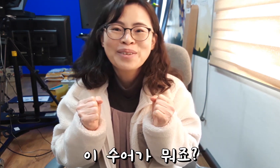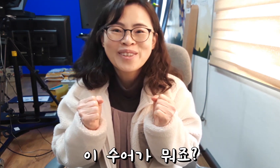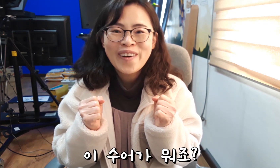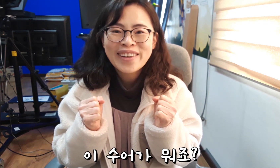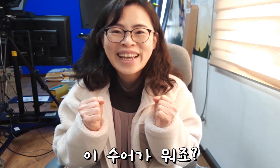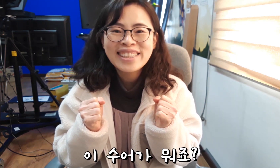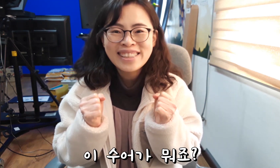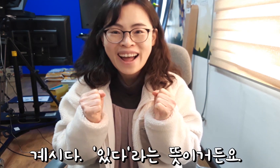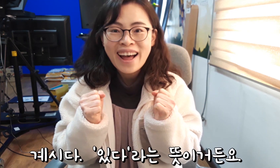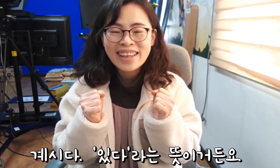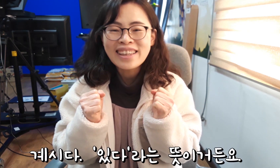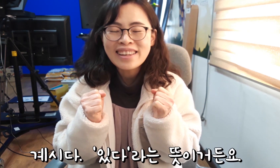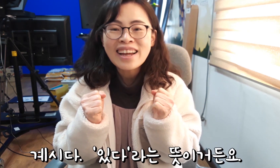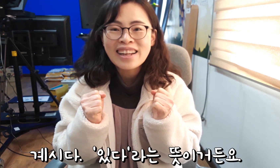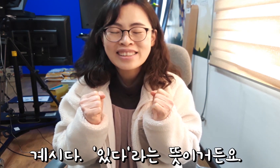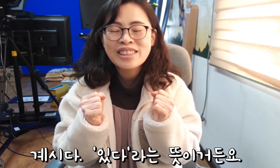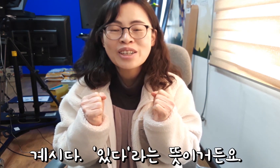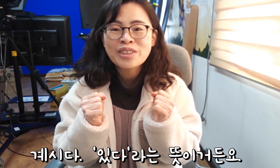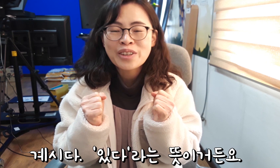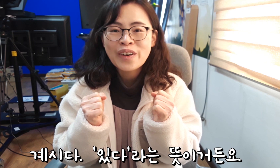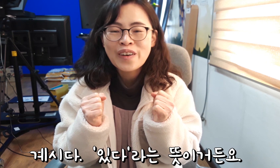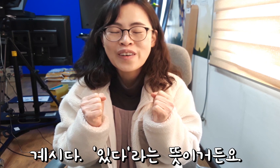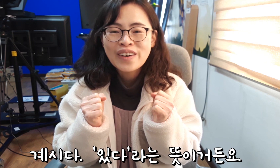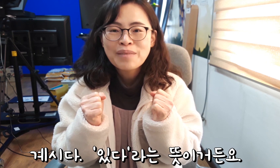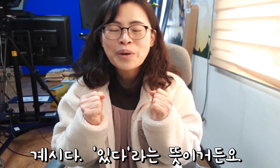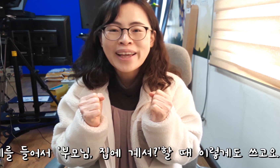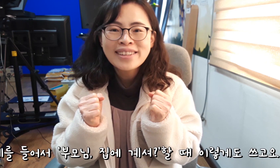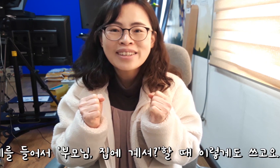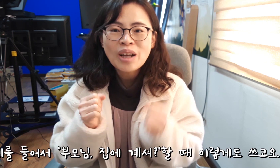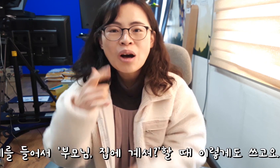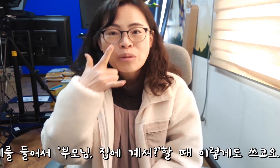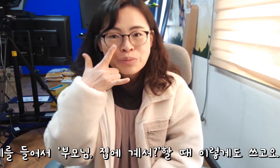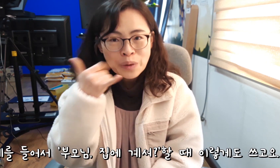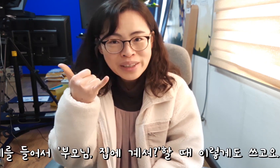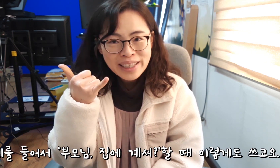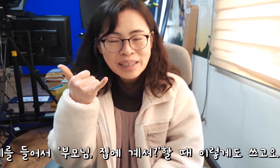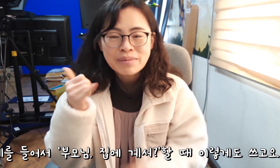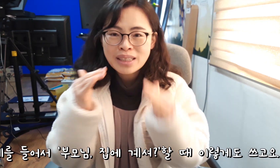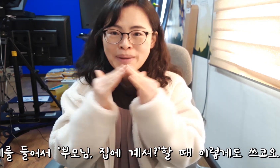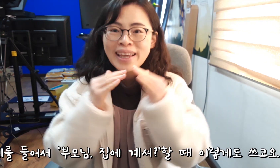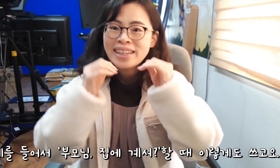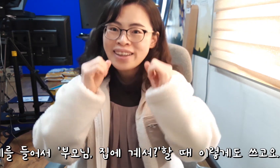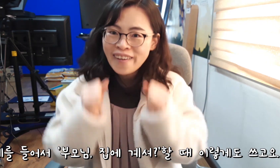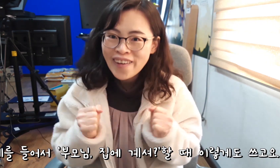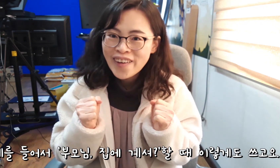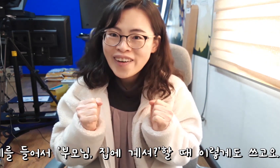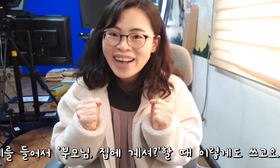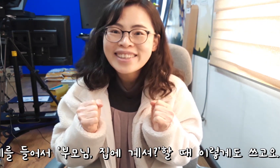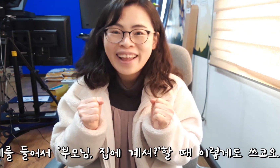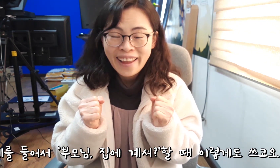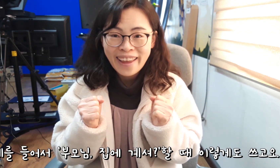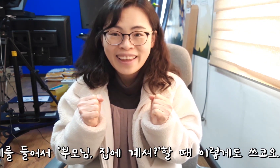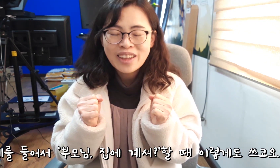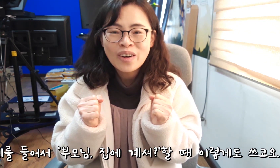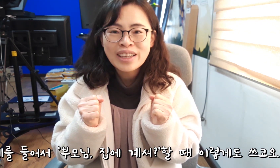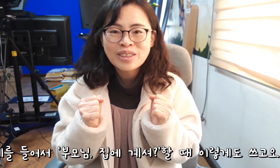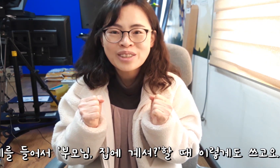뭐죠? 계시다, 있다라는 뜻이거든요. 뭐 예를 들어서 부모님 집에 계세요? 할 때 이렇게도